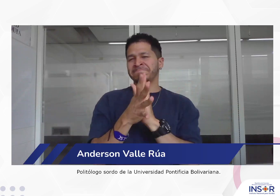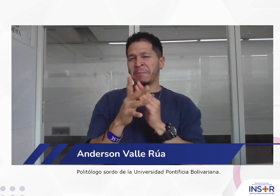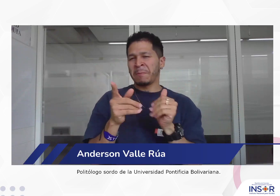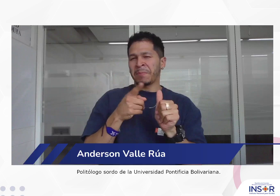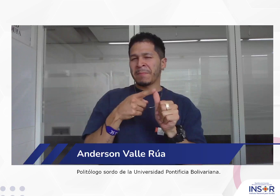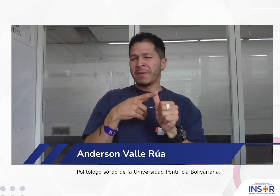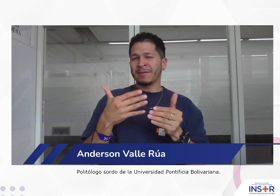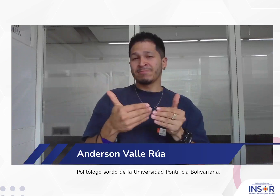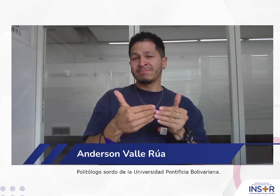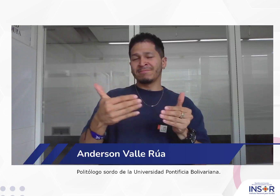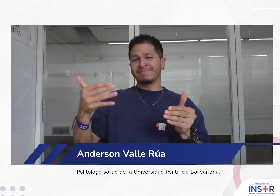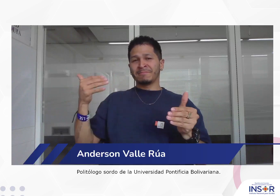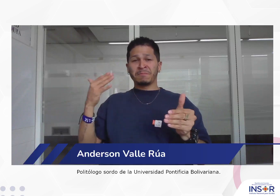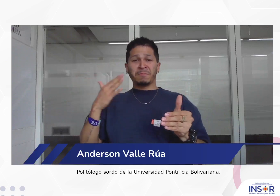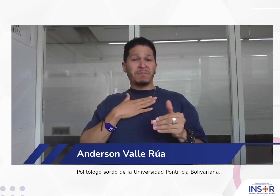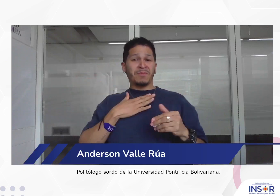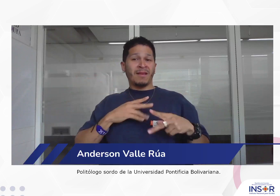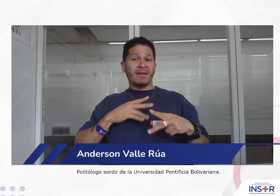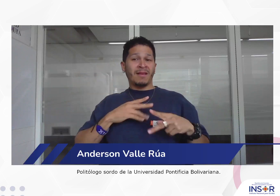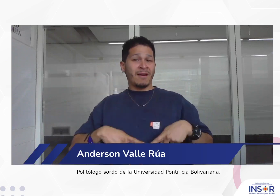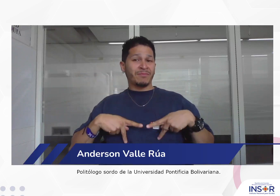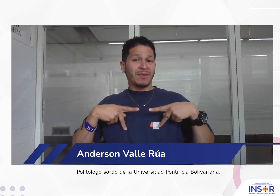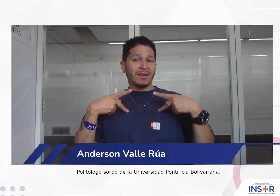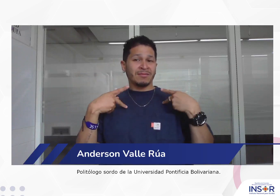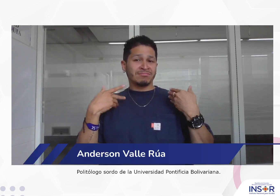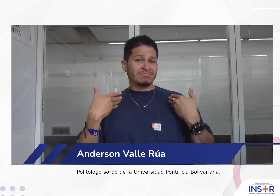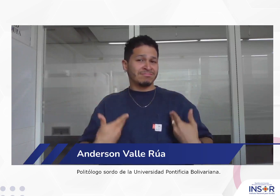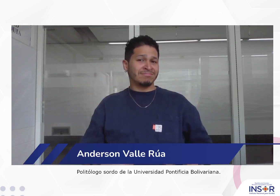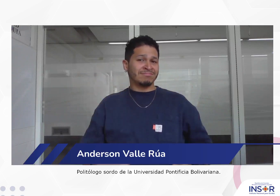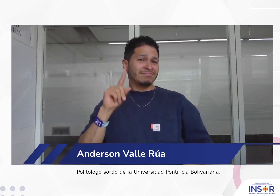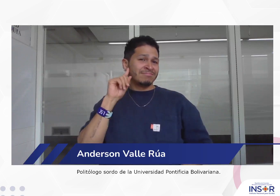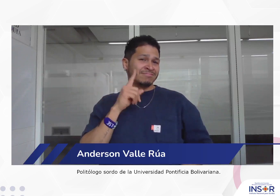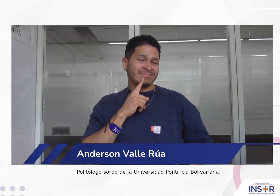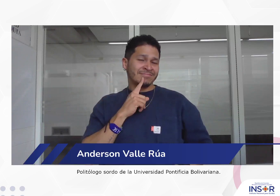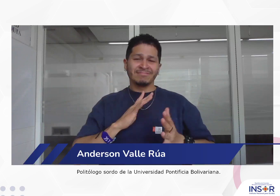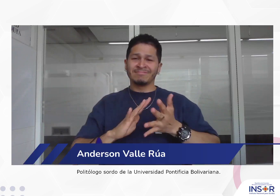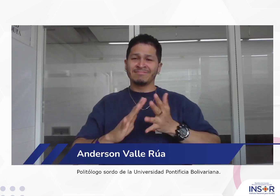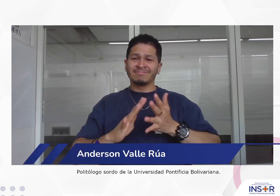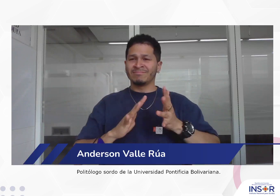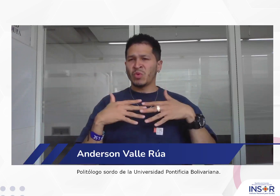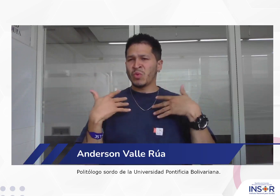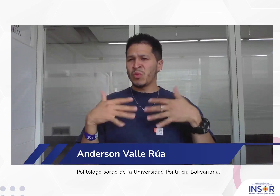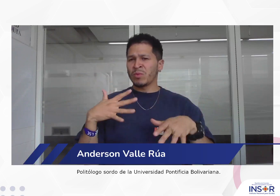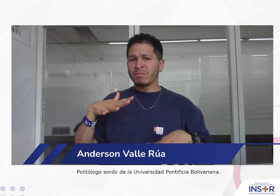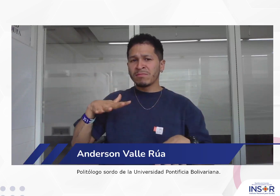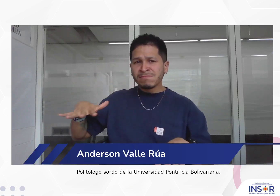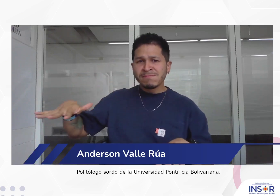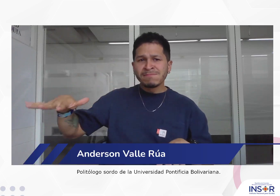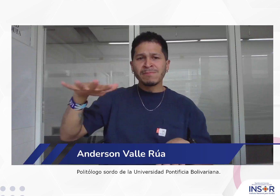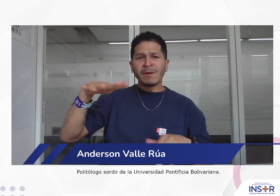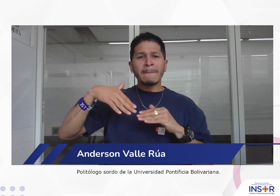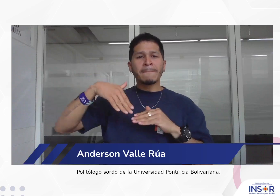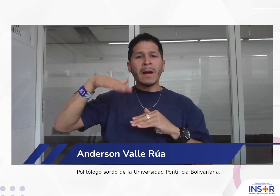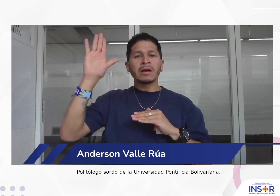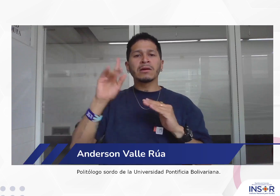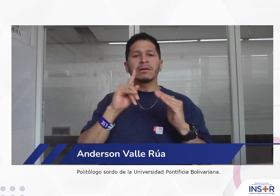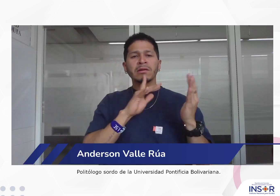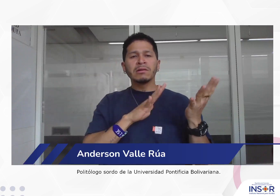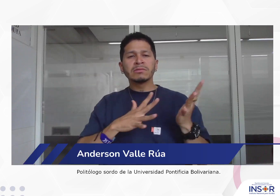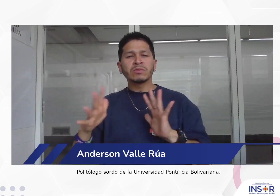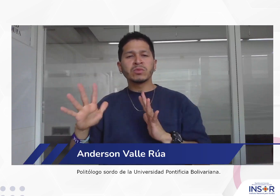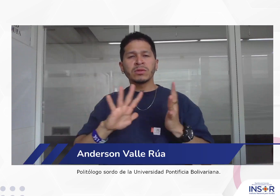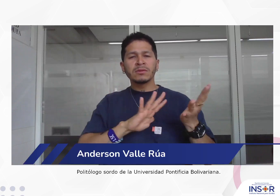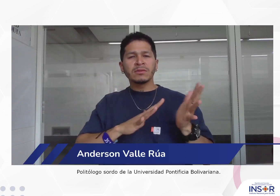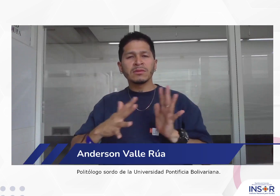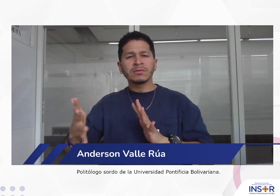sordismo. ¿Y cómo surge esta idea de investigación? Bueno, pues a través de mi experiencia de vida como